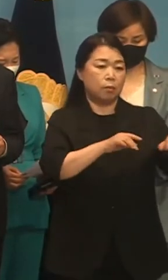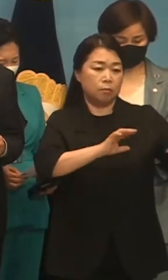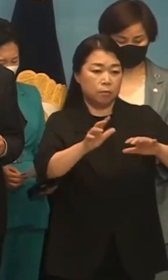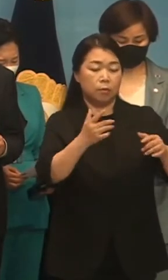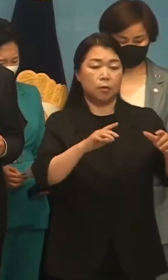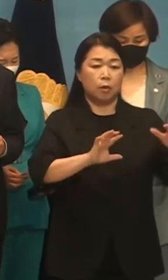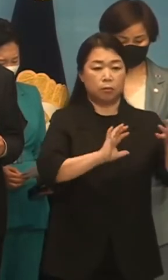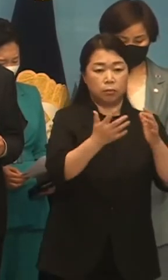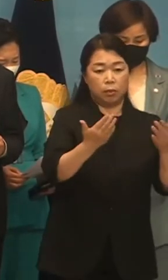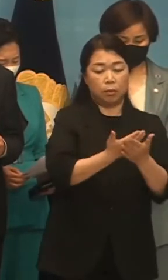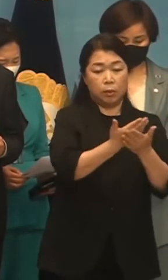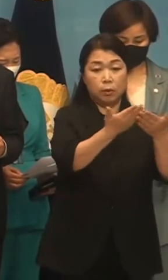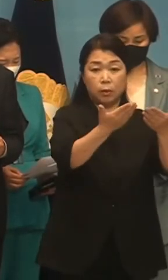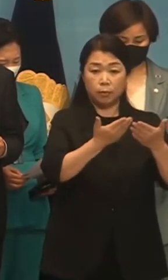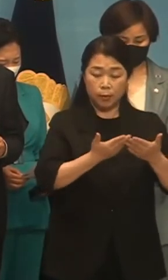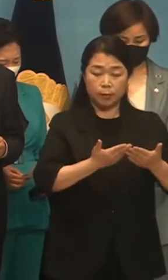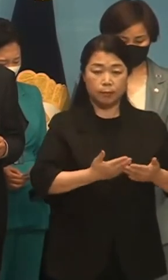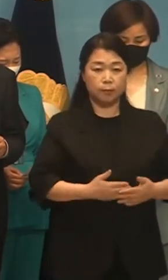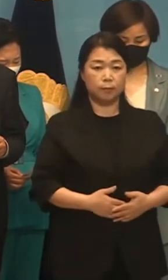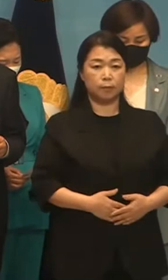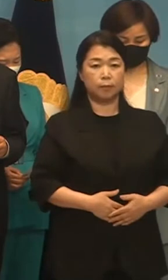불어넣어야 합니다.